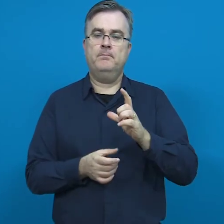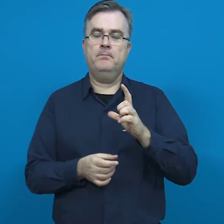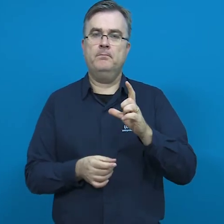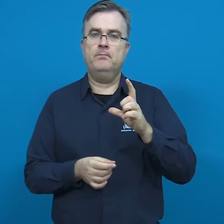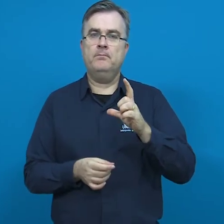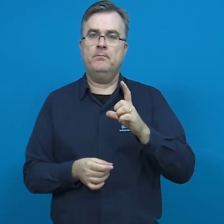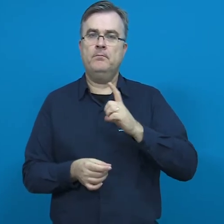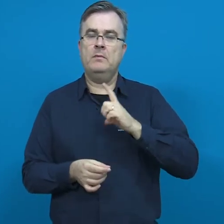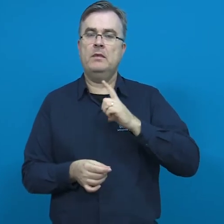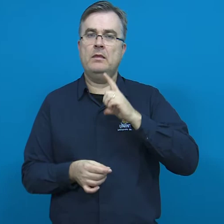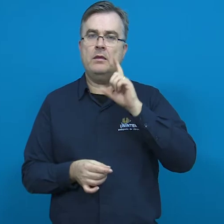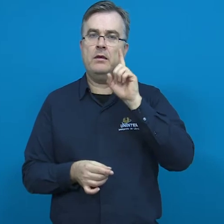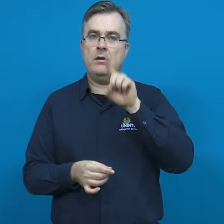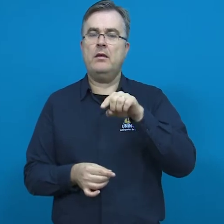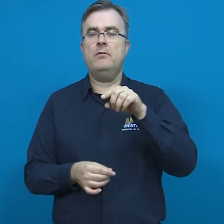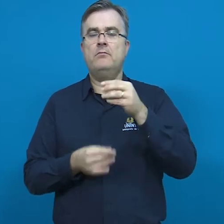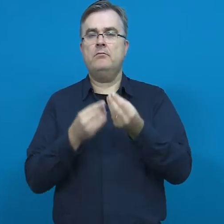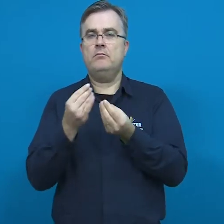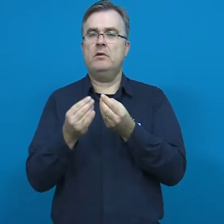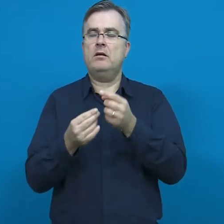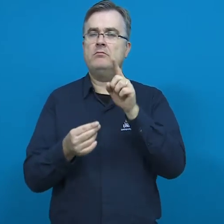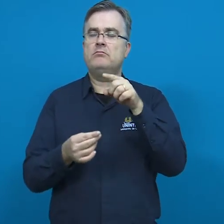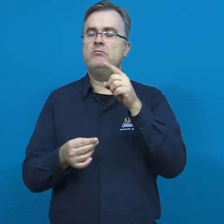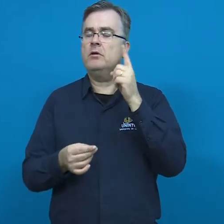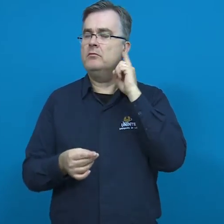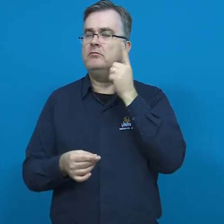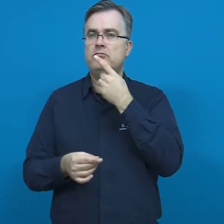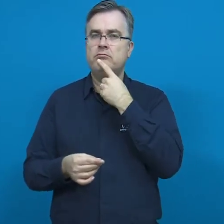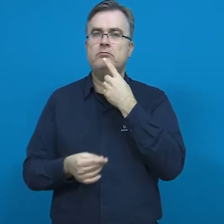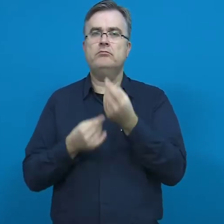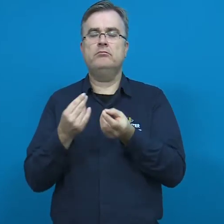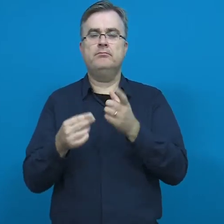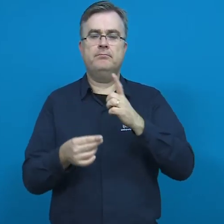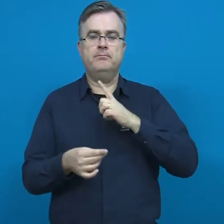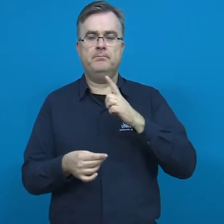com deficiência auditiva em sala de aula, né? E aí eu já estava